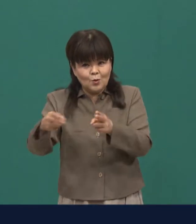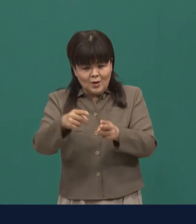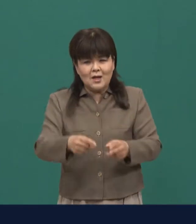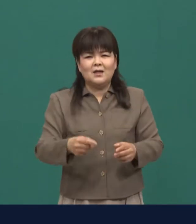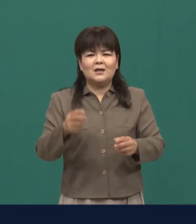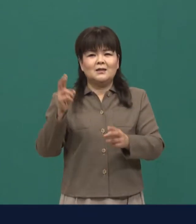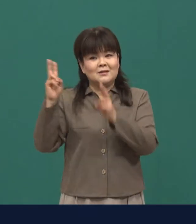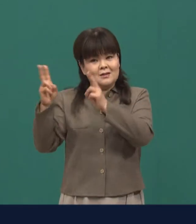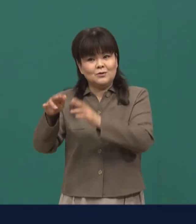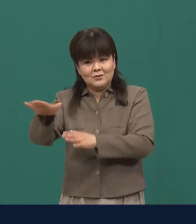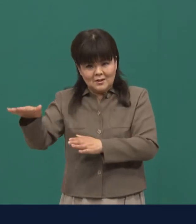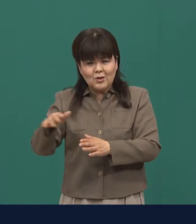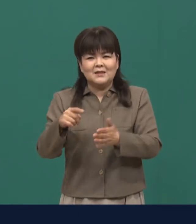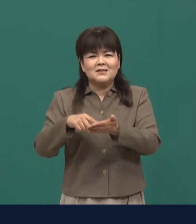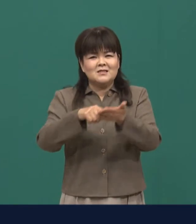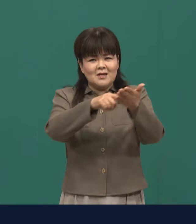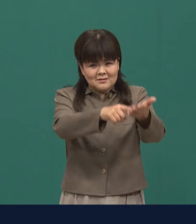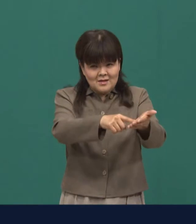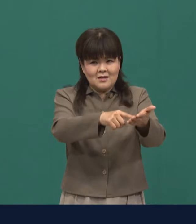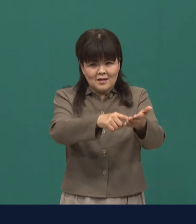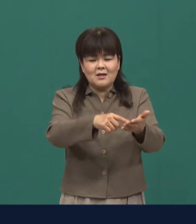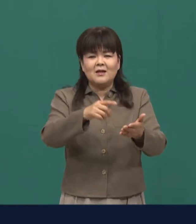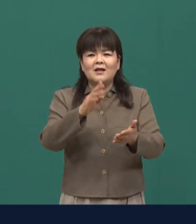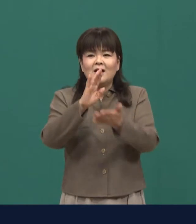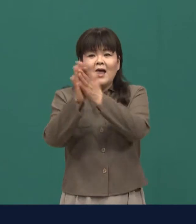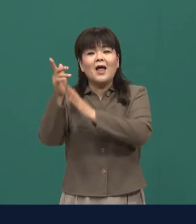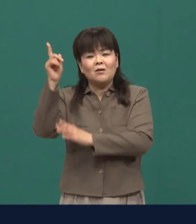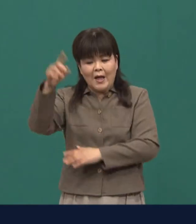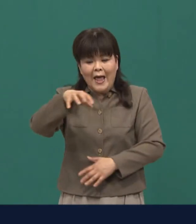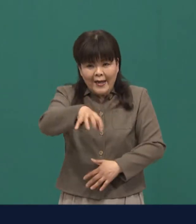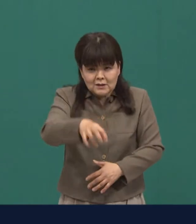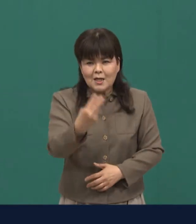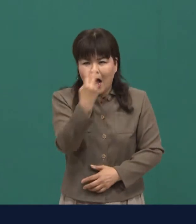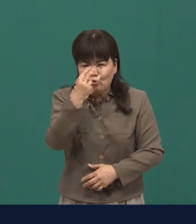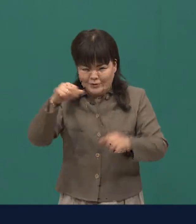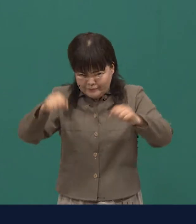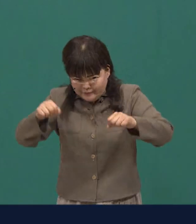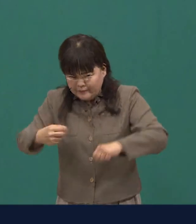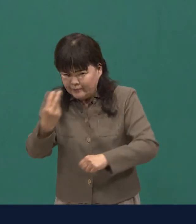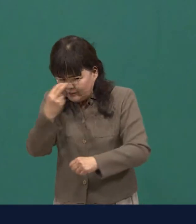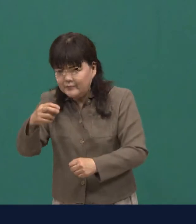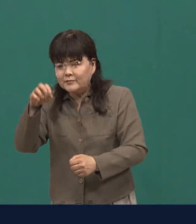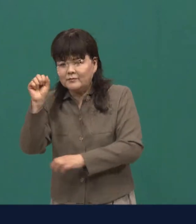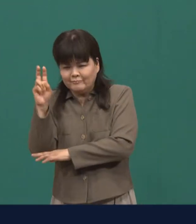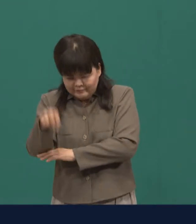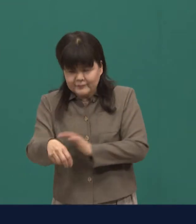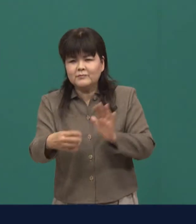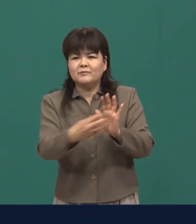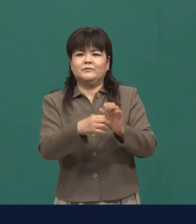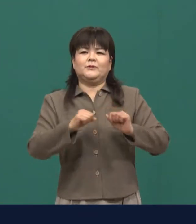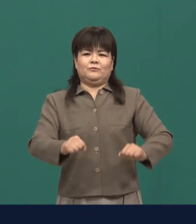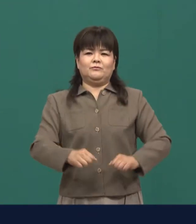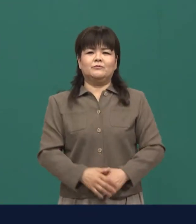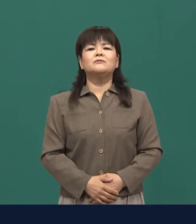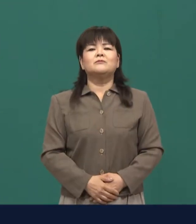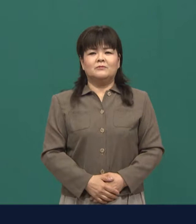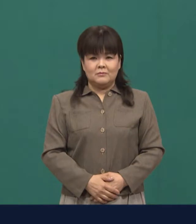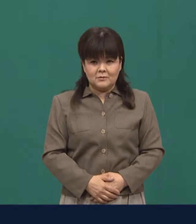度では事業者からの申請で県が現地を確認し認証します。